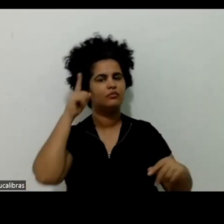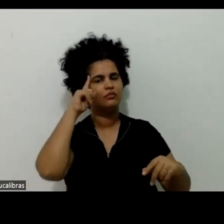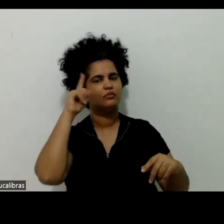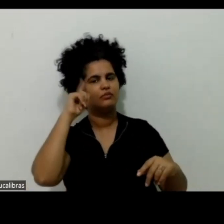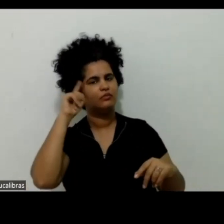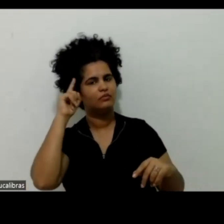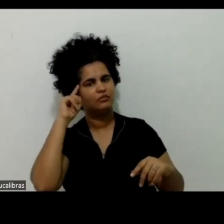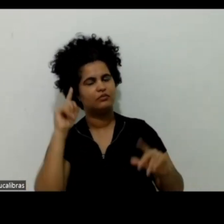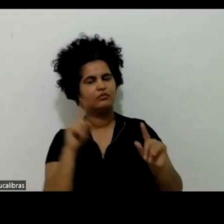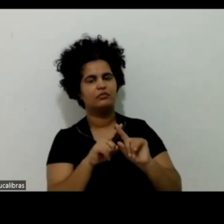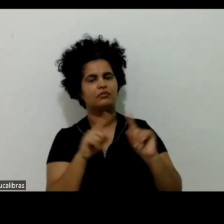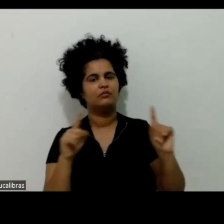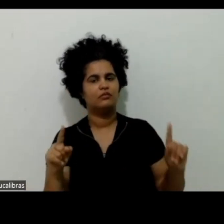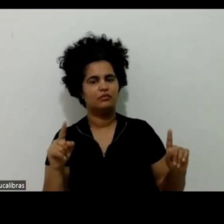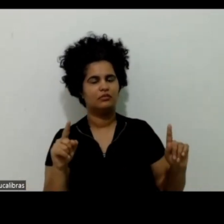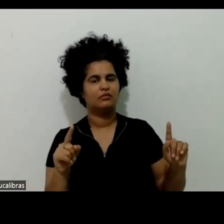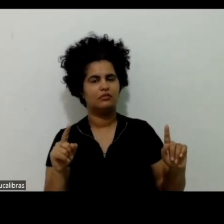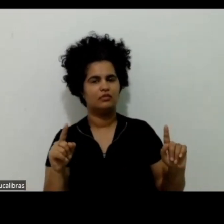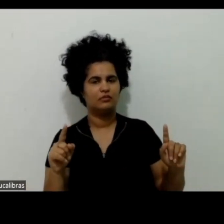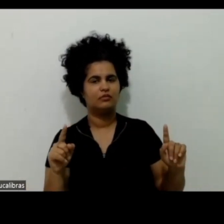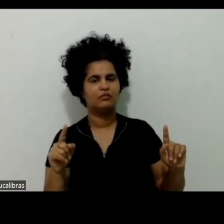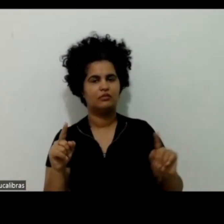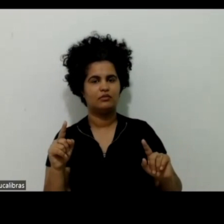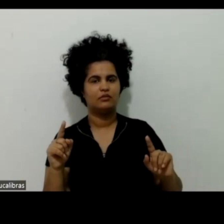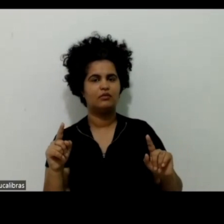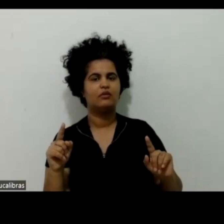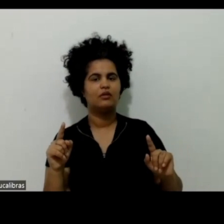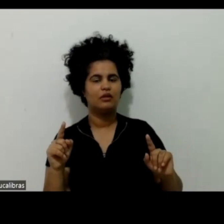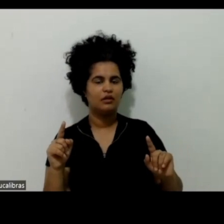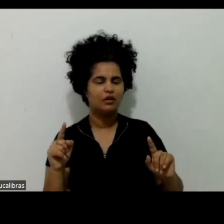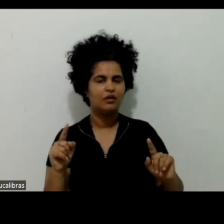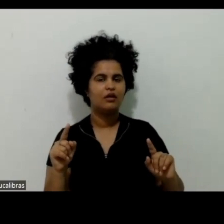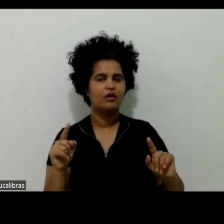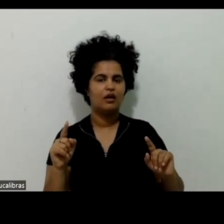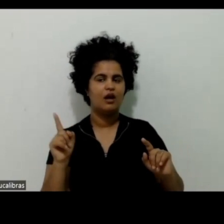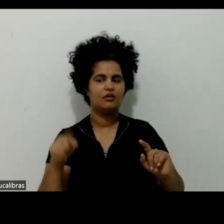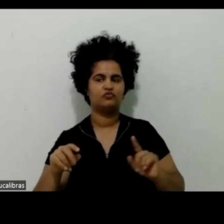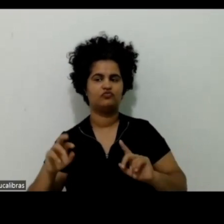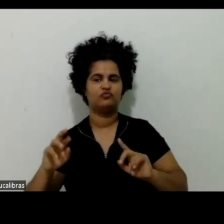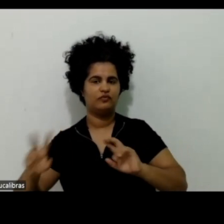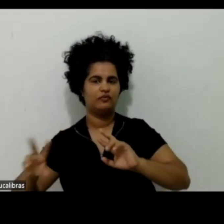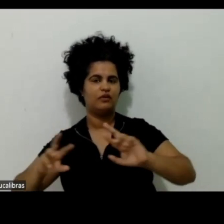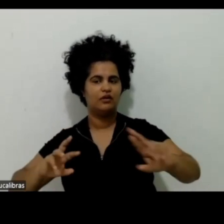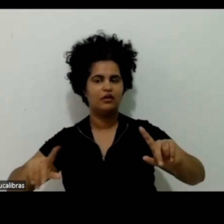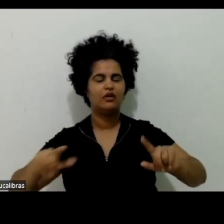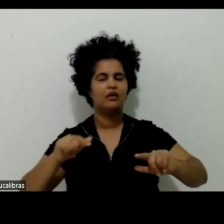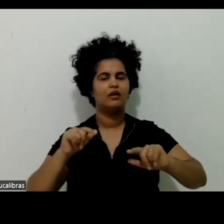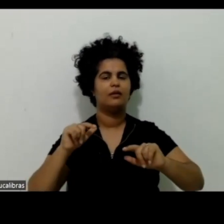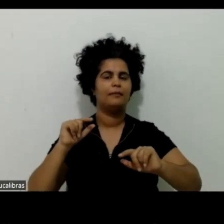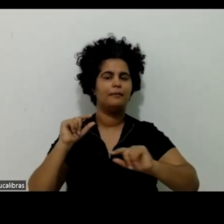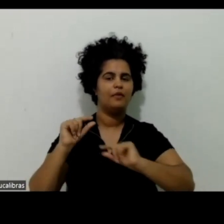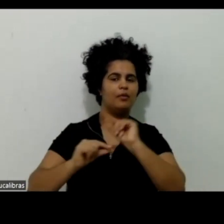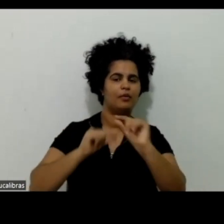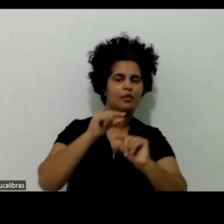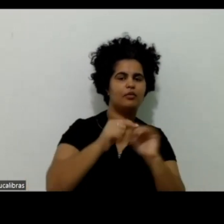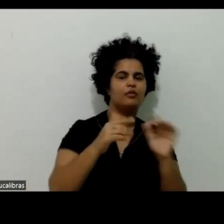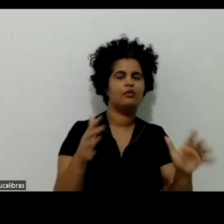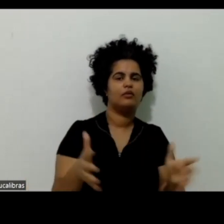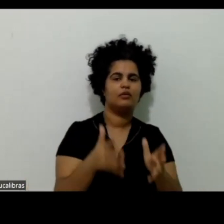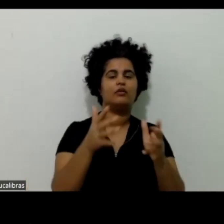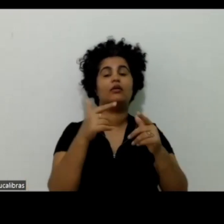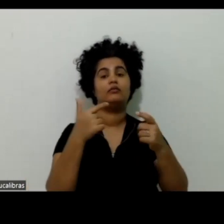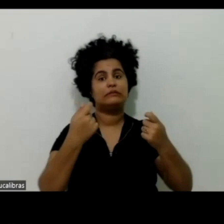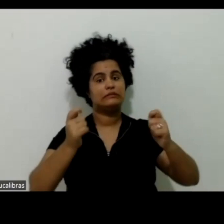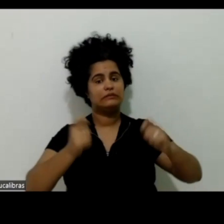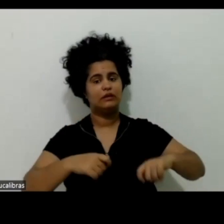parece que são pequenas, mas fazem toda a diferença. Então, assim, a gente precisa avançar nesse diálogo com as equipes,